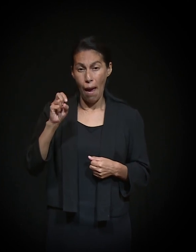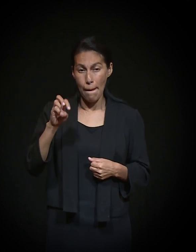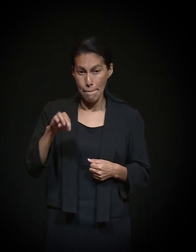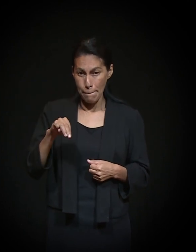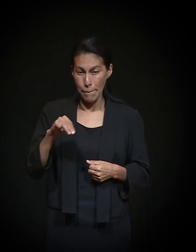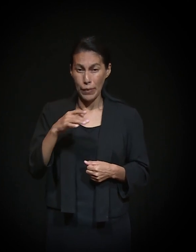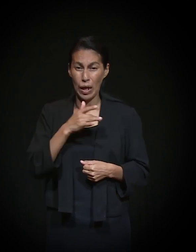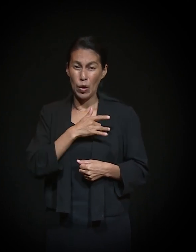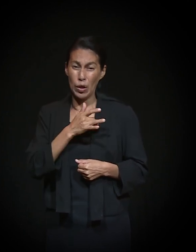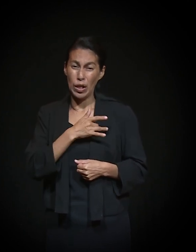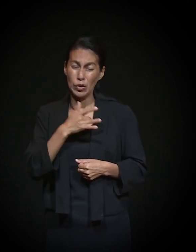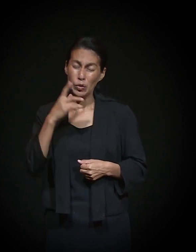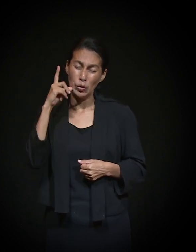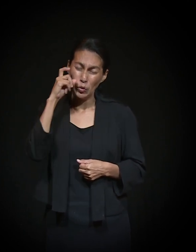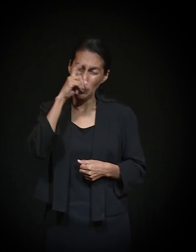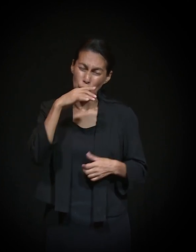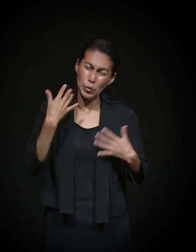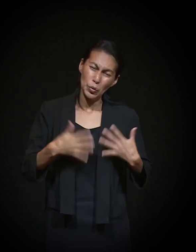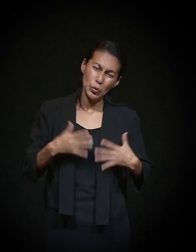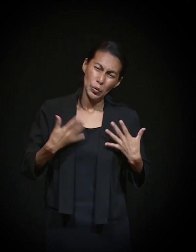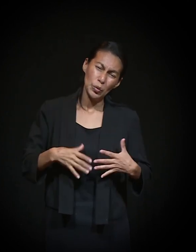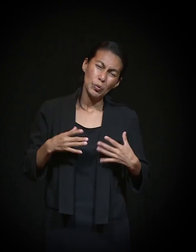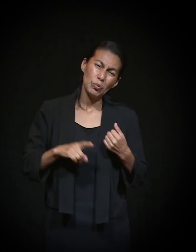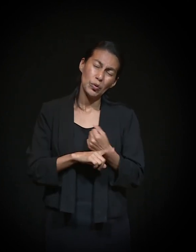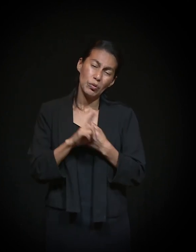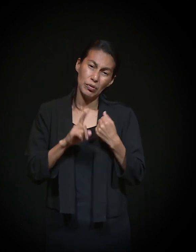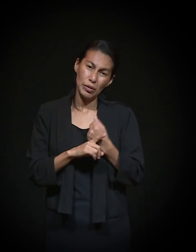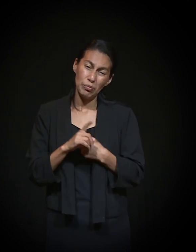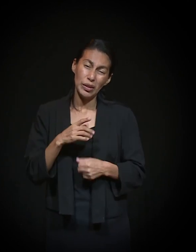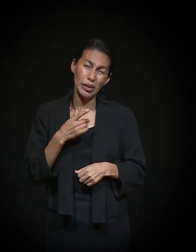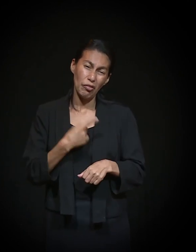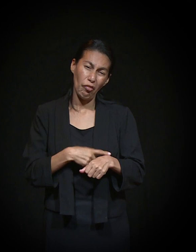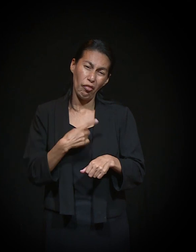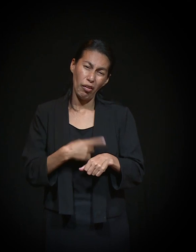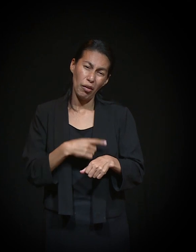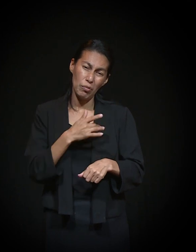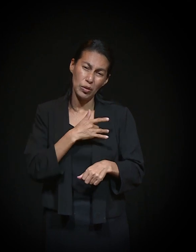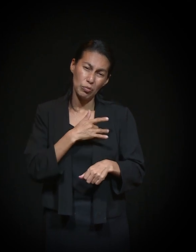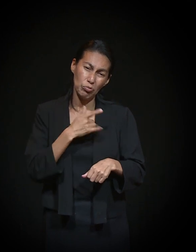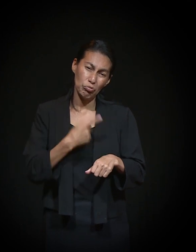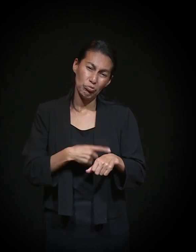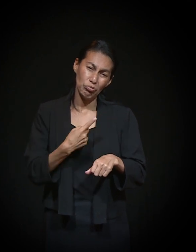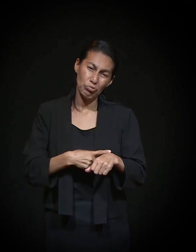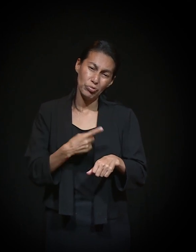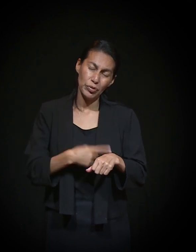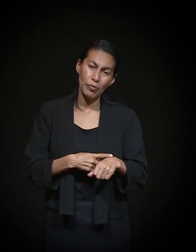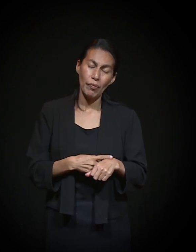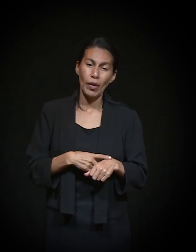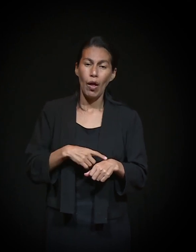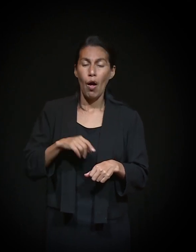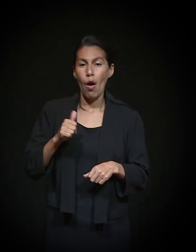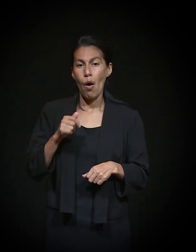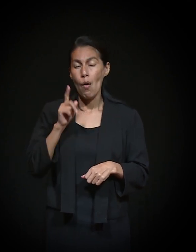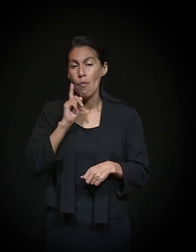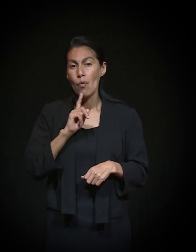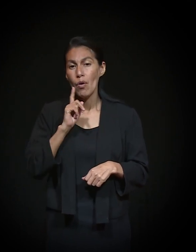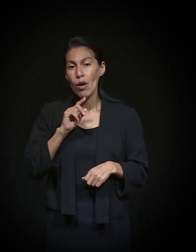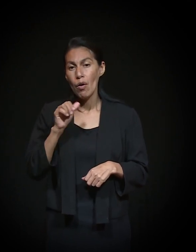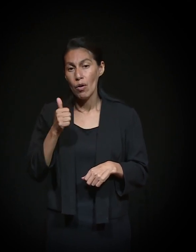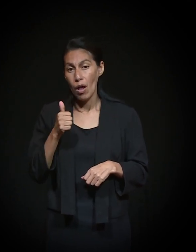Estaremos orando, Elena, por estas peticiones. Guadalupe Báez García tiene problemas con su